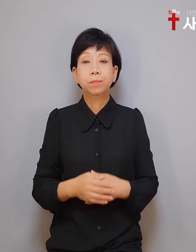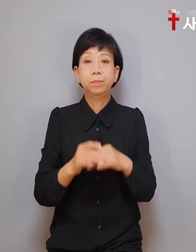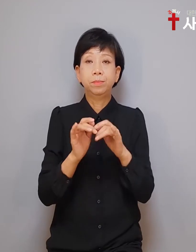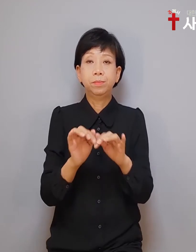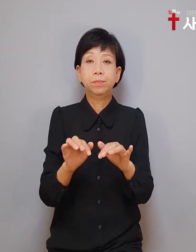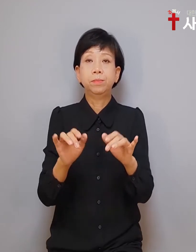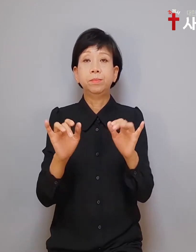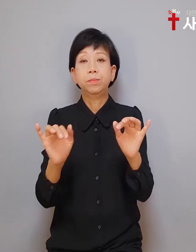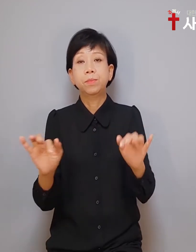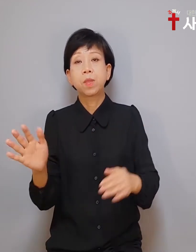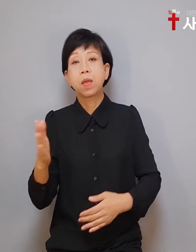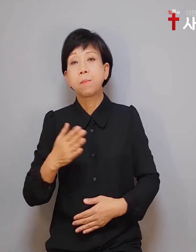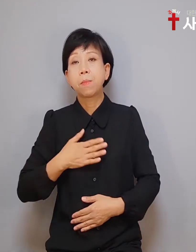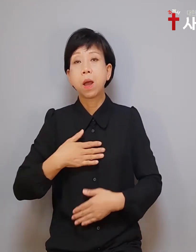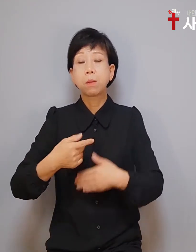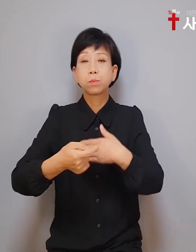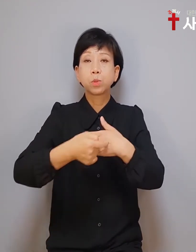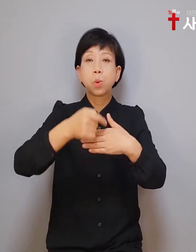내